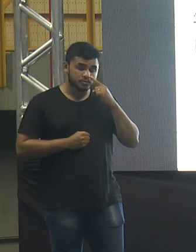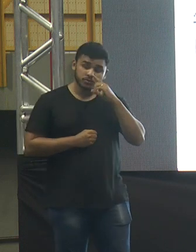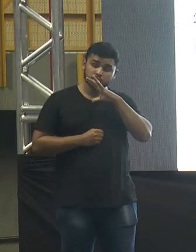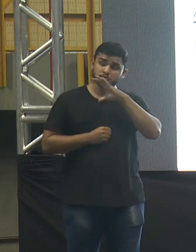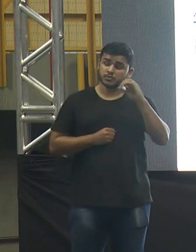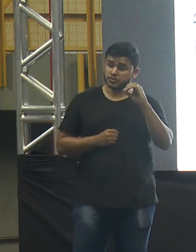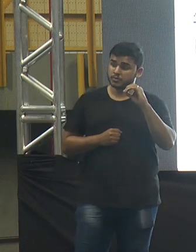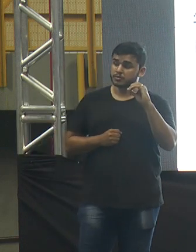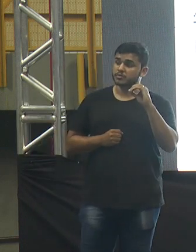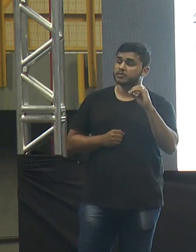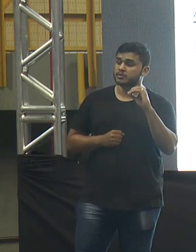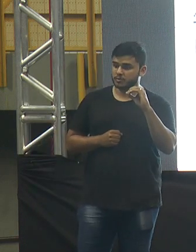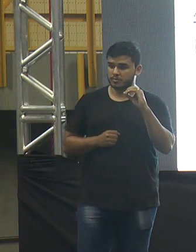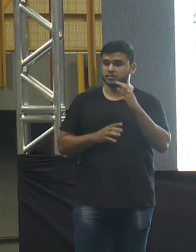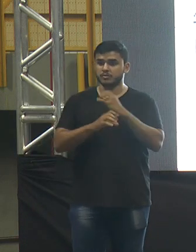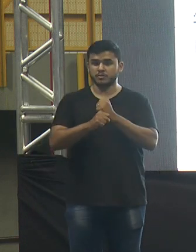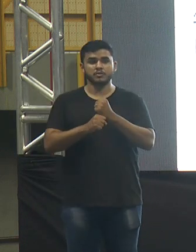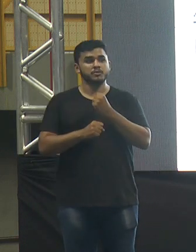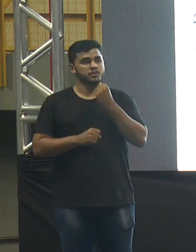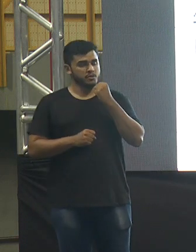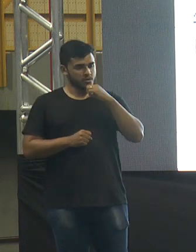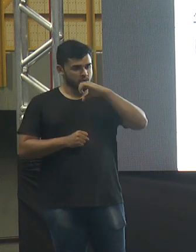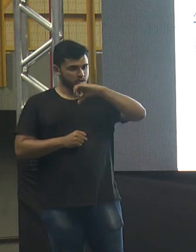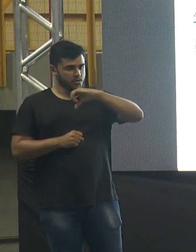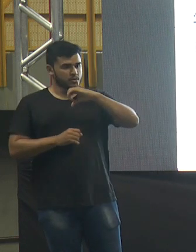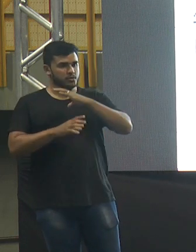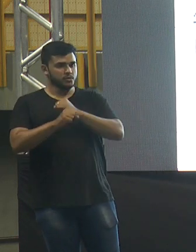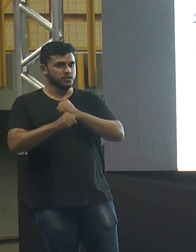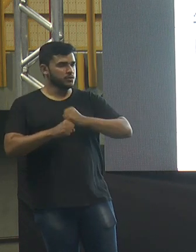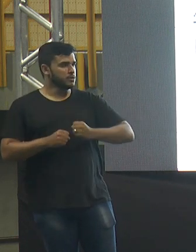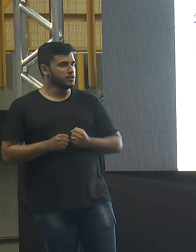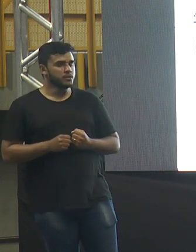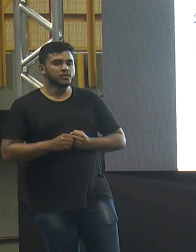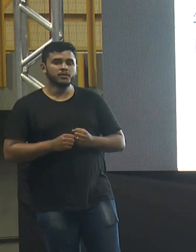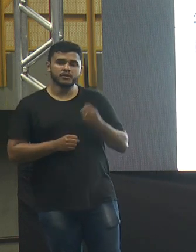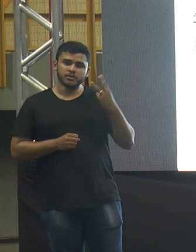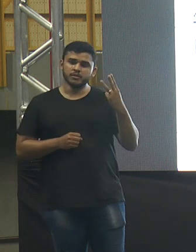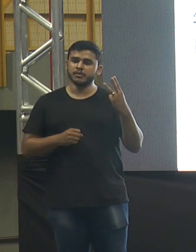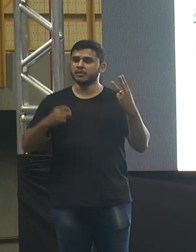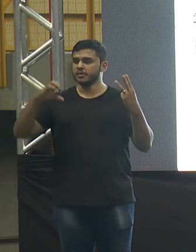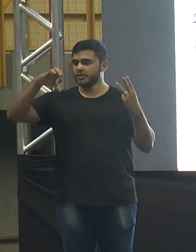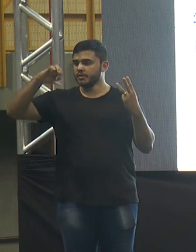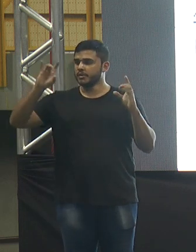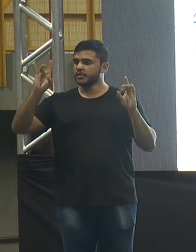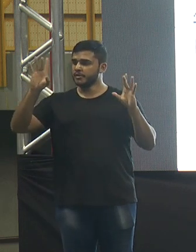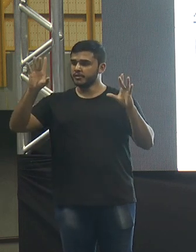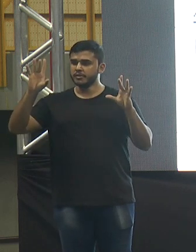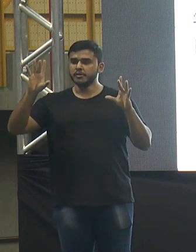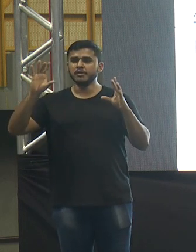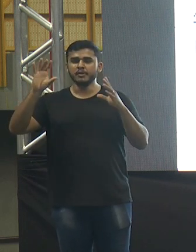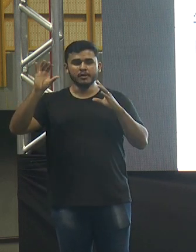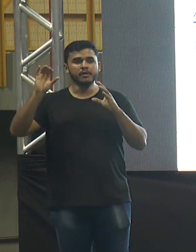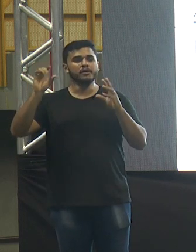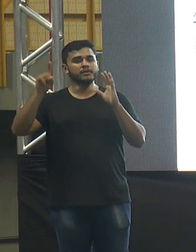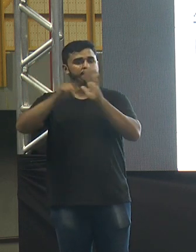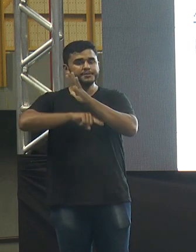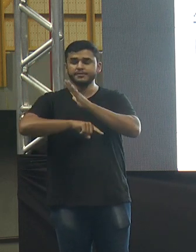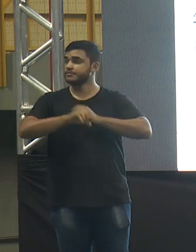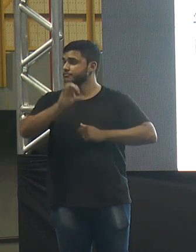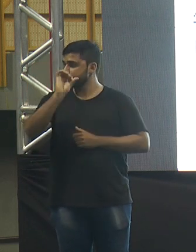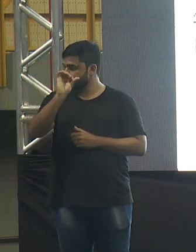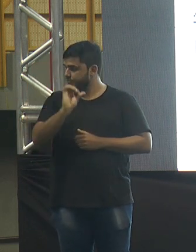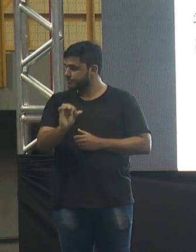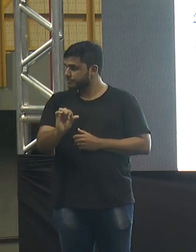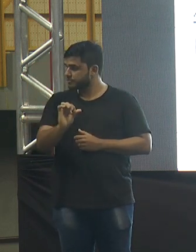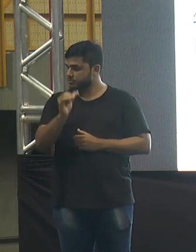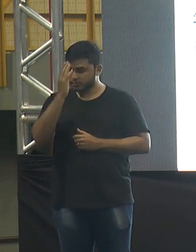CO2? 9. Então, de novo, ó, 3 cancelou com 9. Sobraram quantas? 6. Por último, o que é